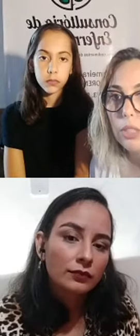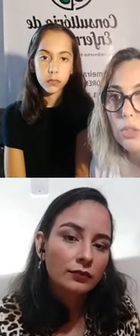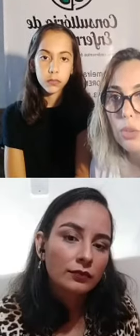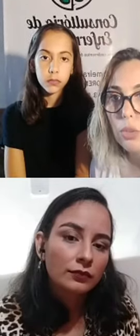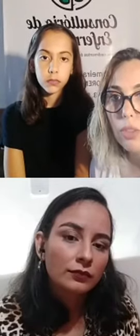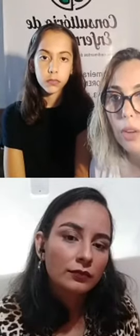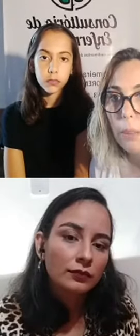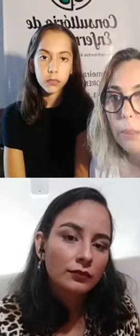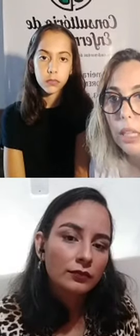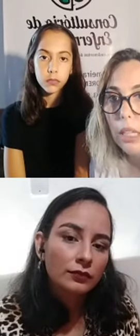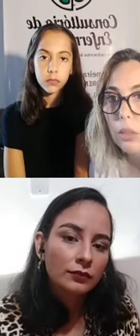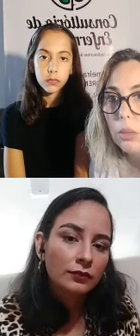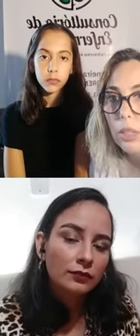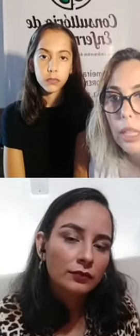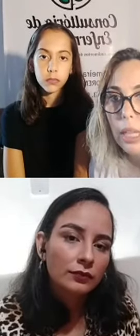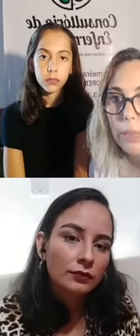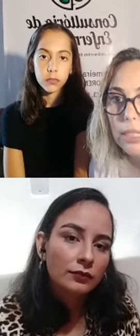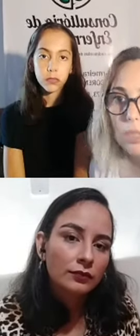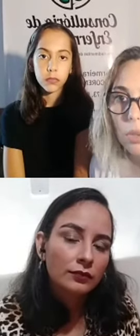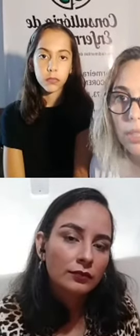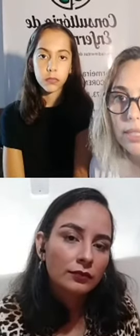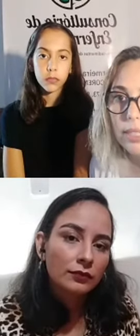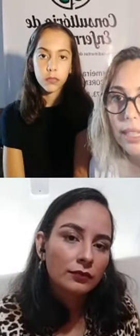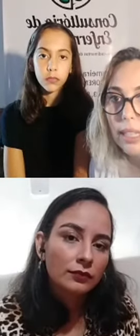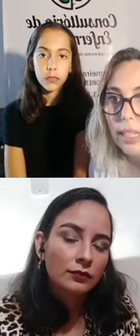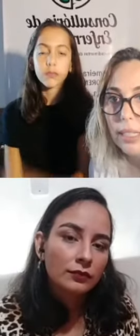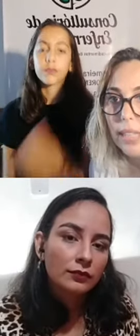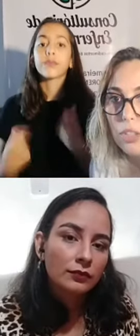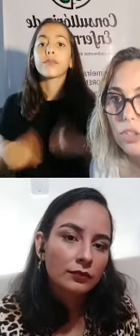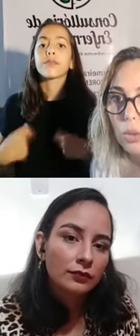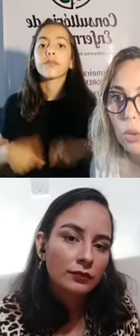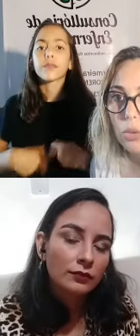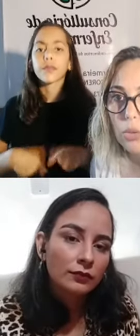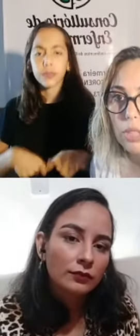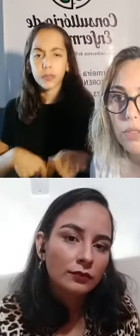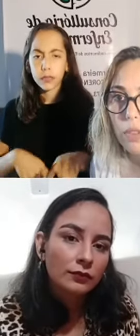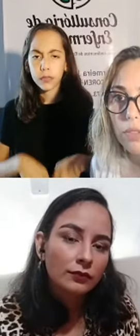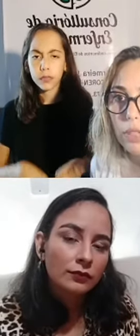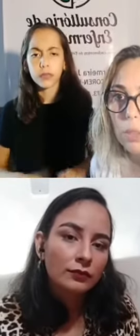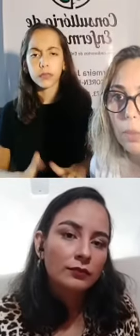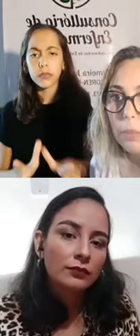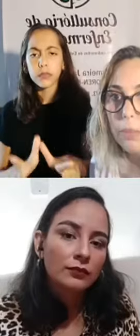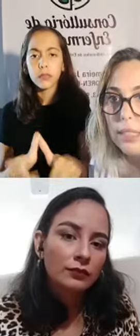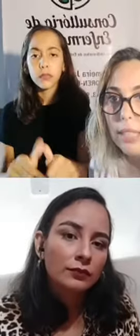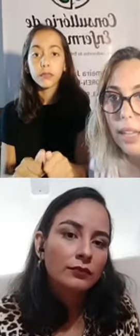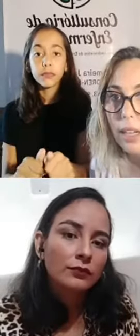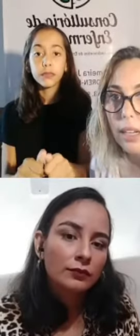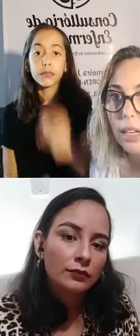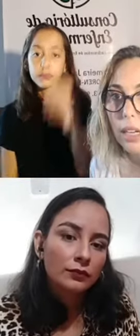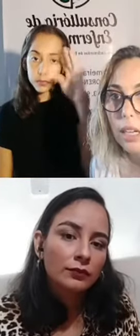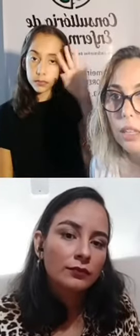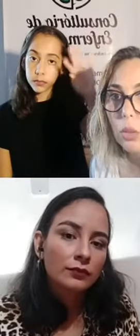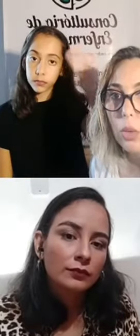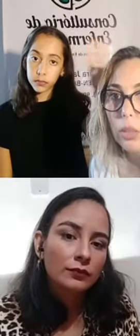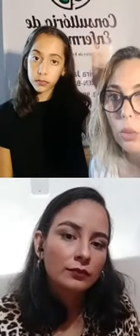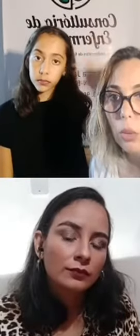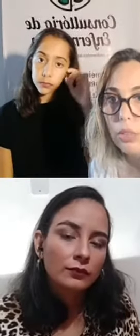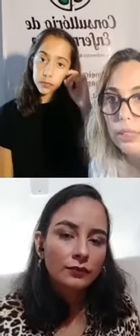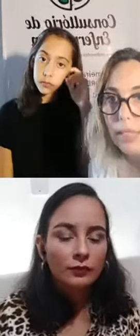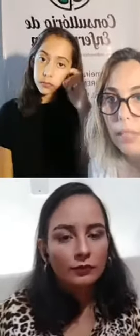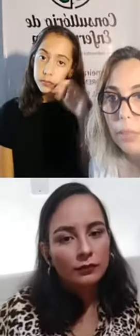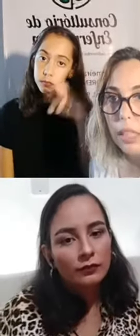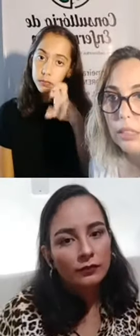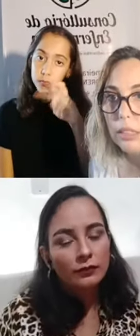o risco de sufocamento. É preciso conhecer a realidade de todos os envolvidos para pensar no